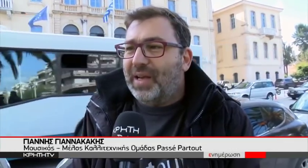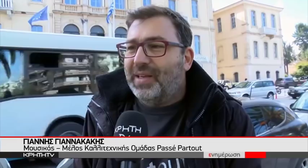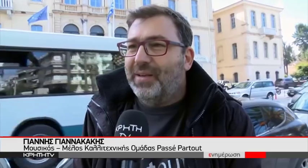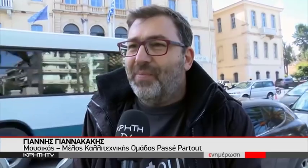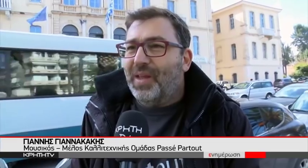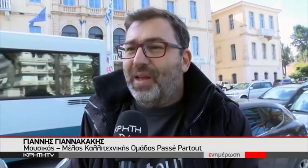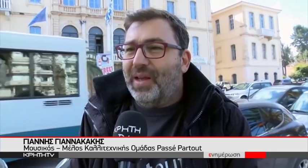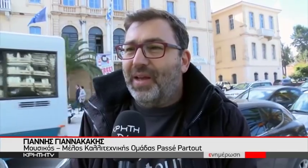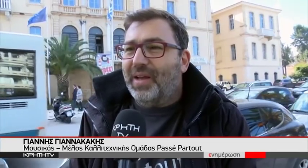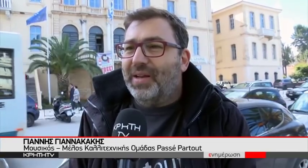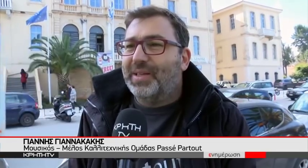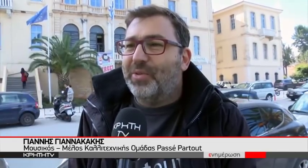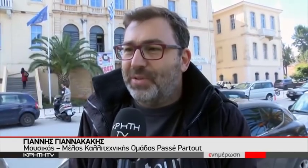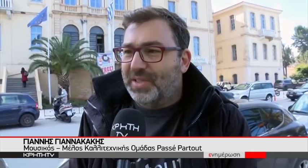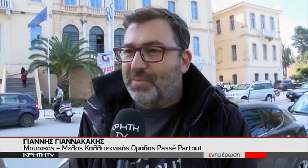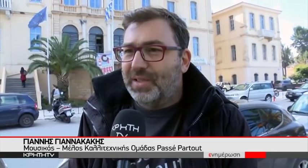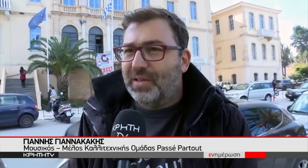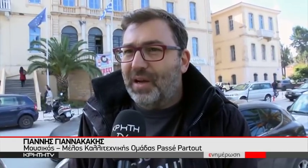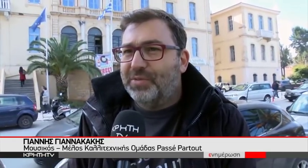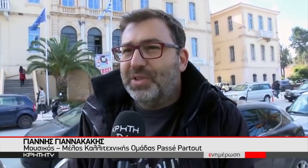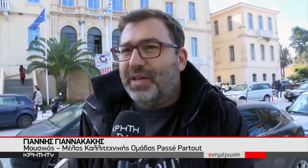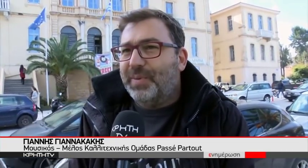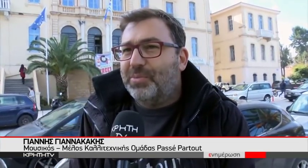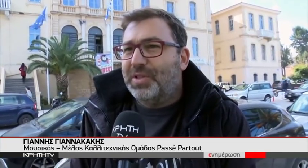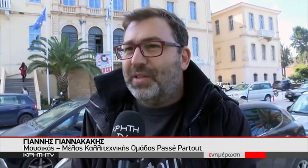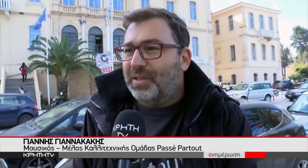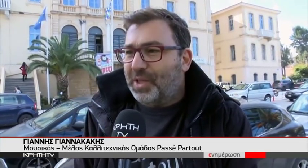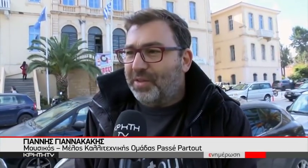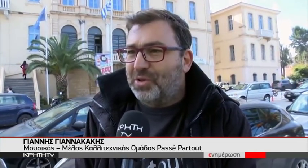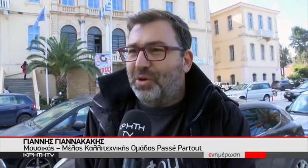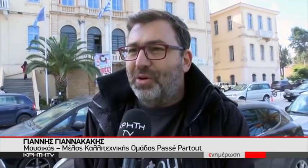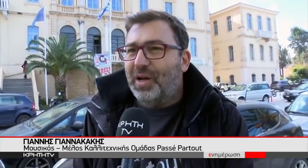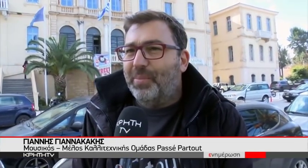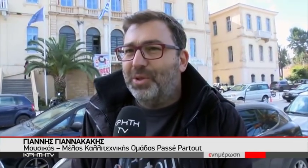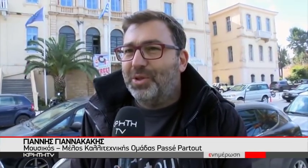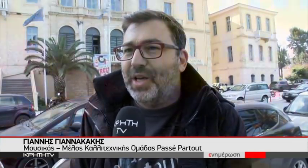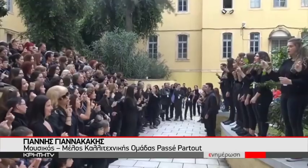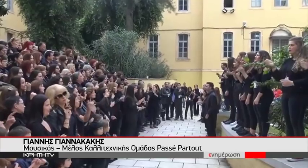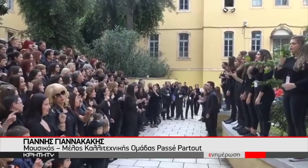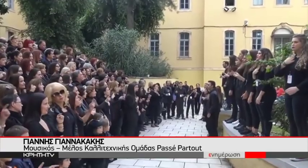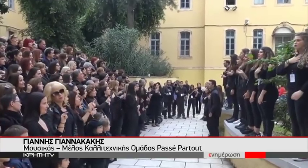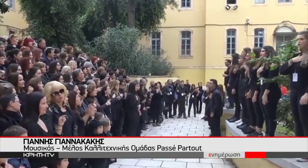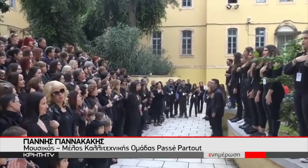Ερινάκη να τραγουδήσει μαζί μας. Αυτό σε άλλες περιπτώσεις δεν θα ήταν τίποτα δύσκολο, απλώς ο Γιάννης είναι κοφός.